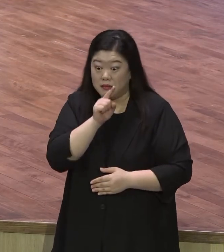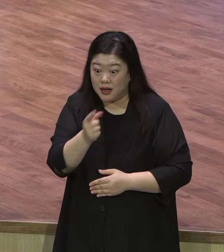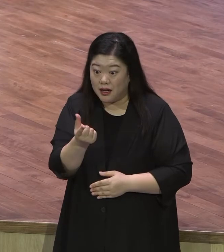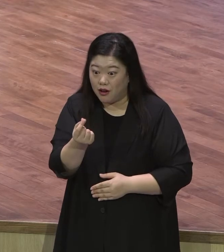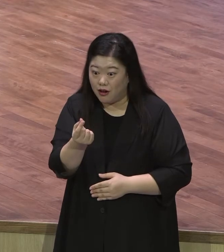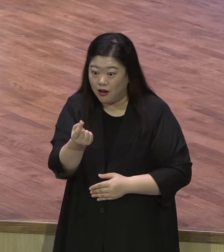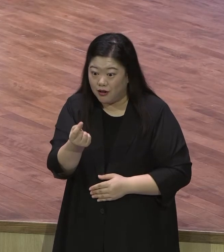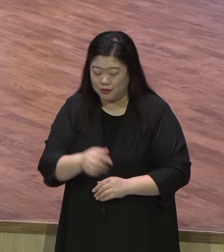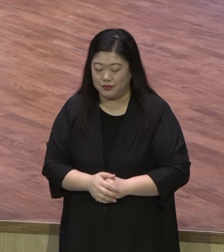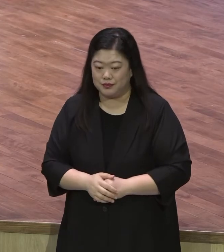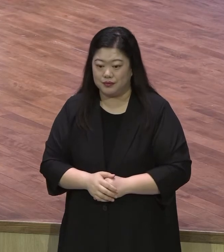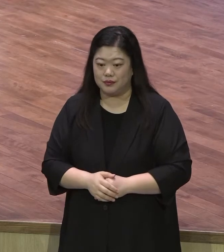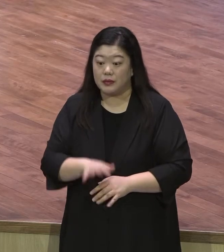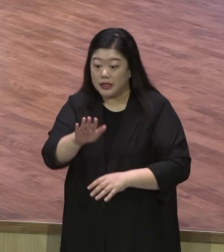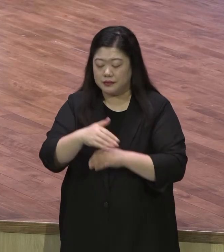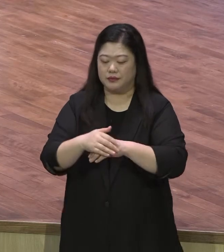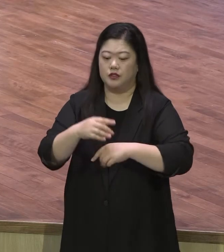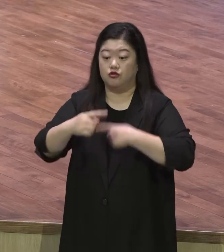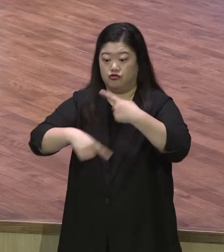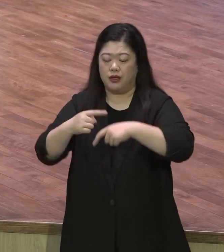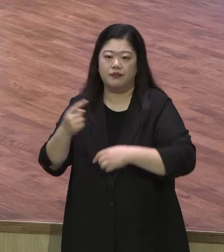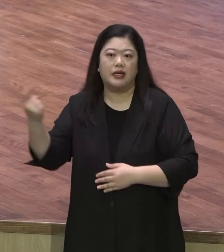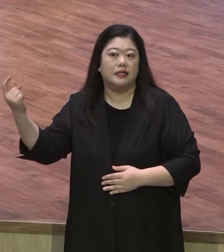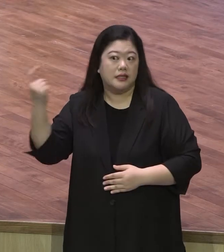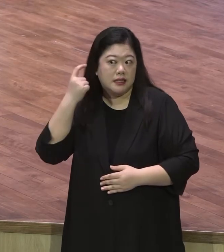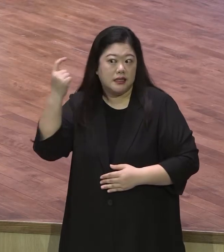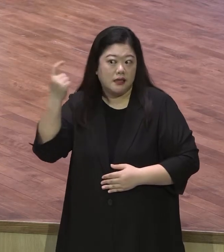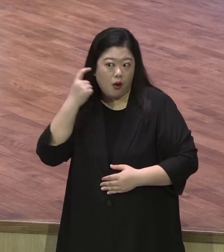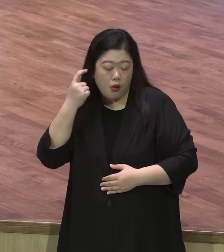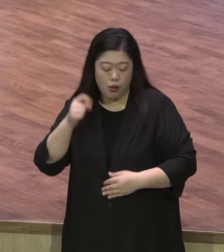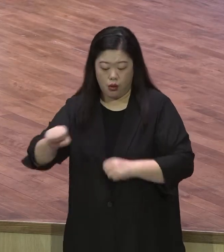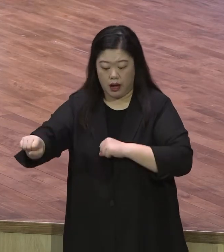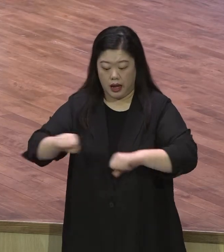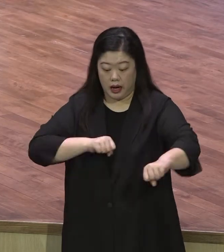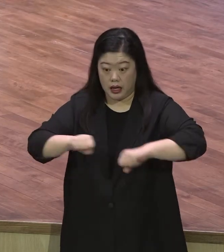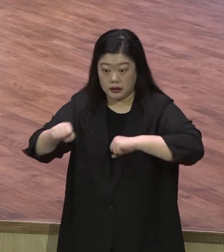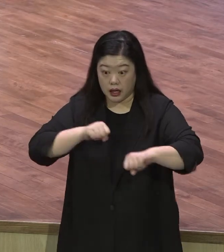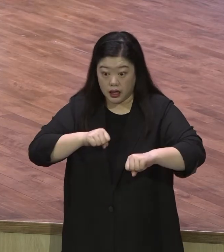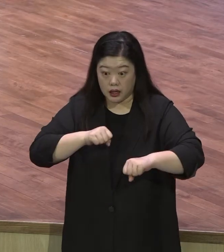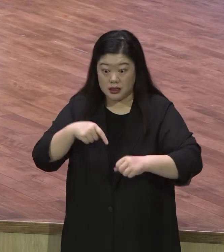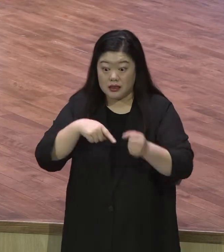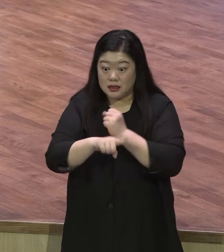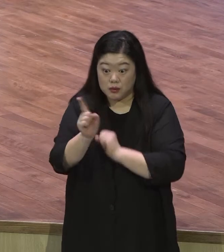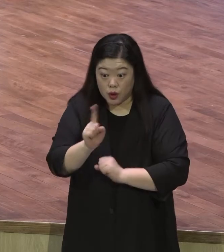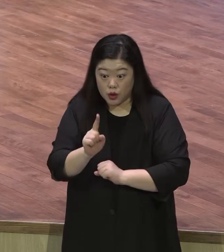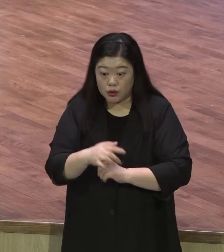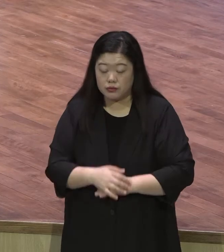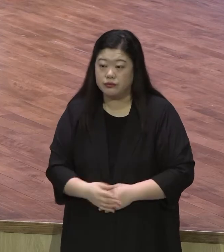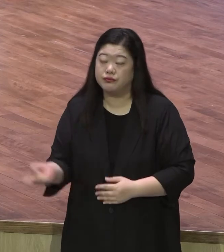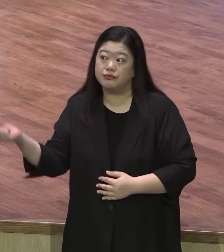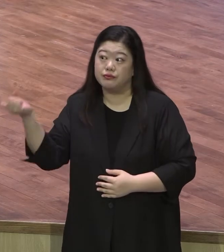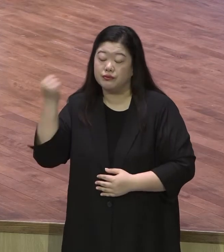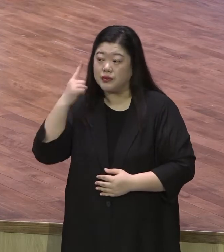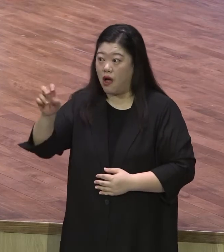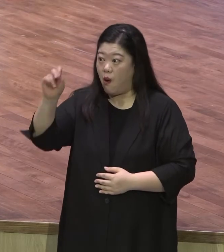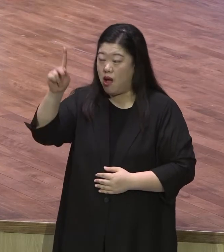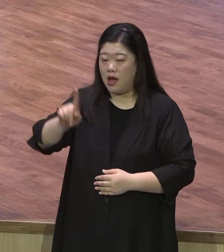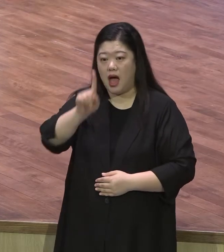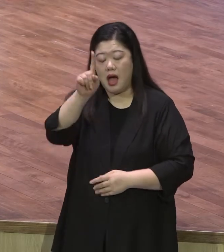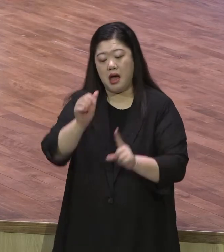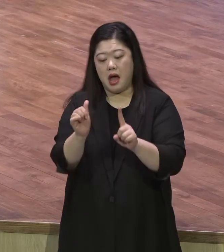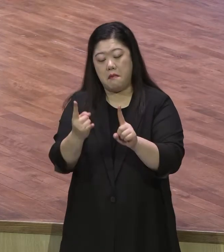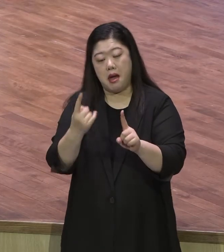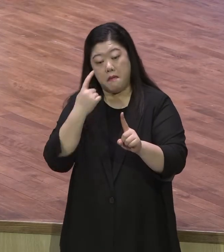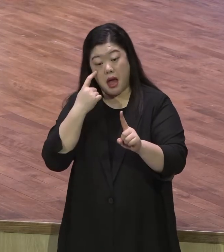특별히 본문에서 듣고 행하는 것은요 한 번 하고 끝내는 것이 아니라 지속적으로 이루어진다는 사실을 강조하고 있습니다.